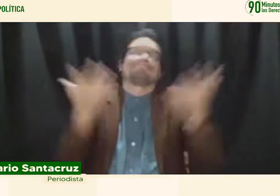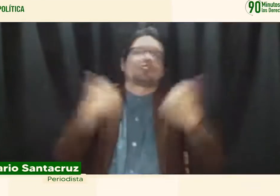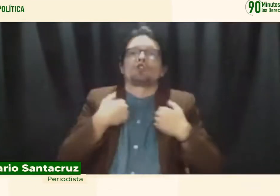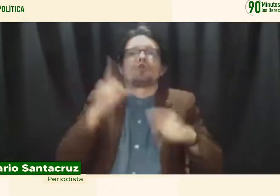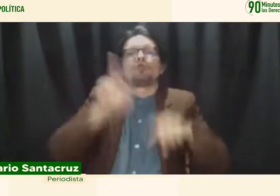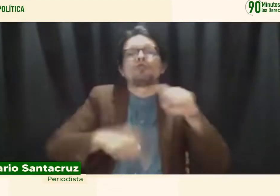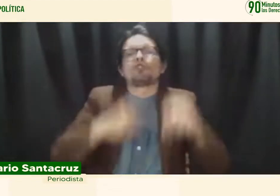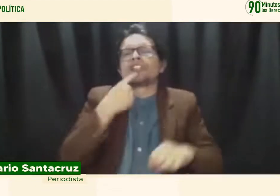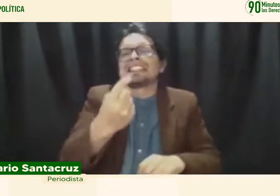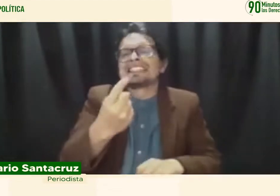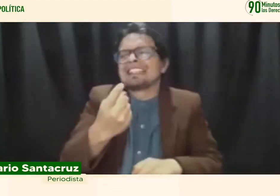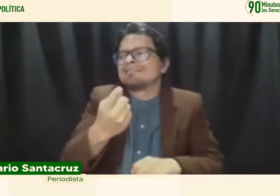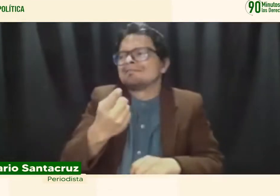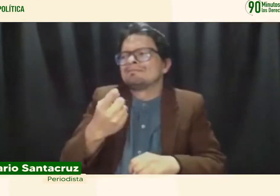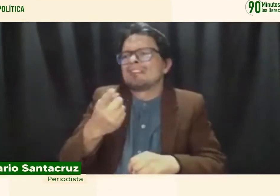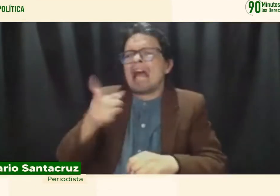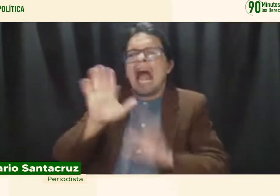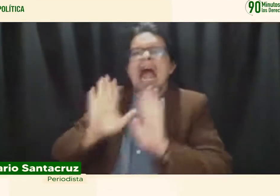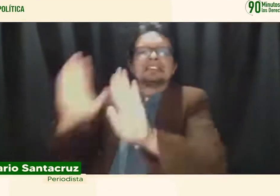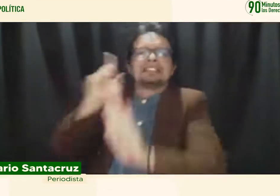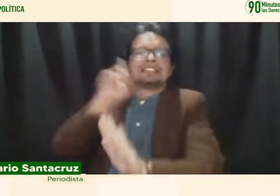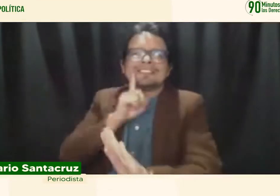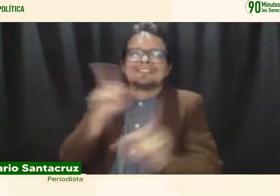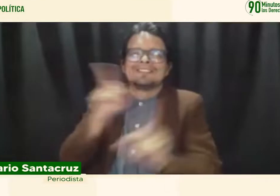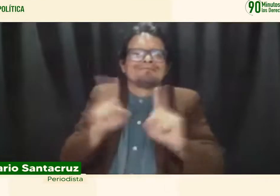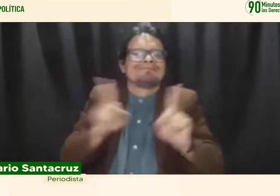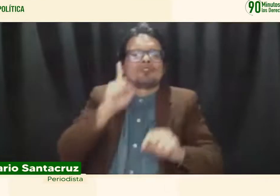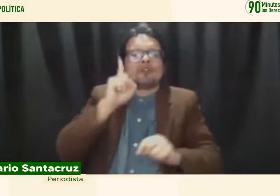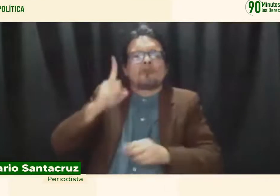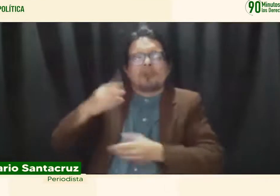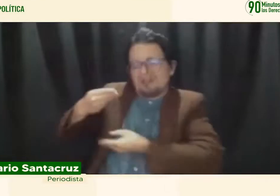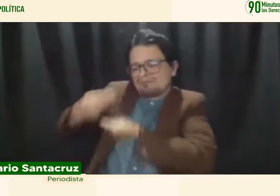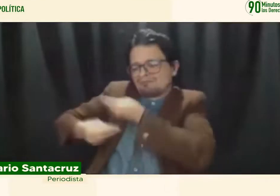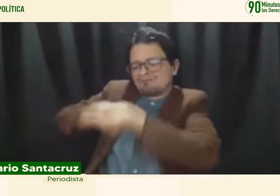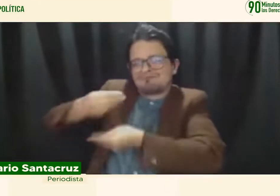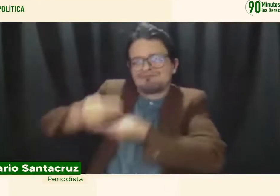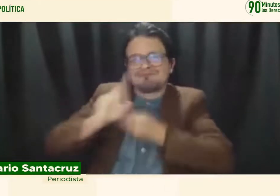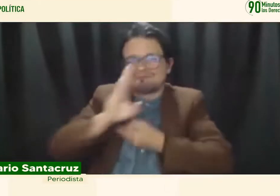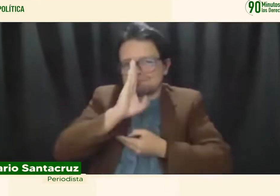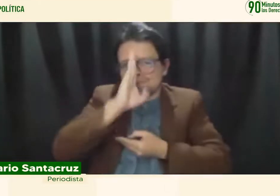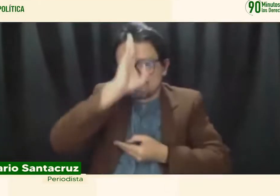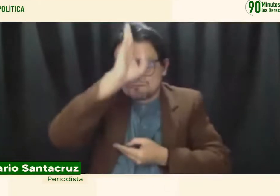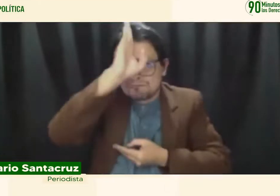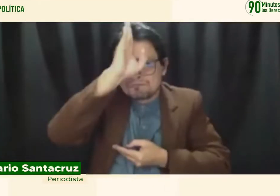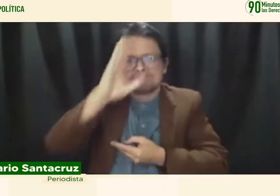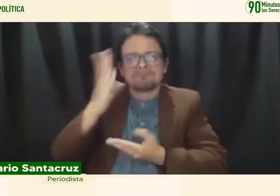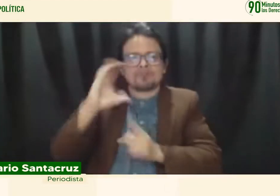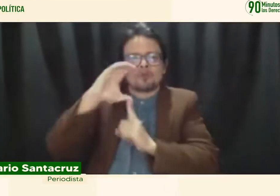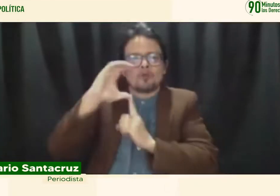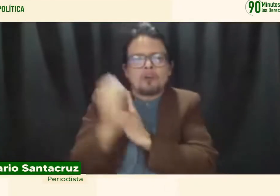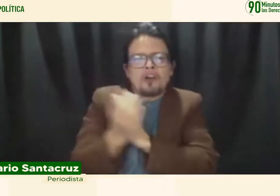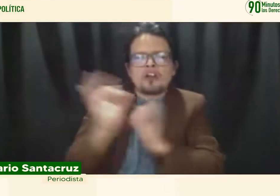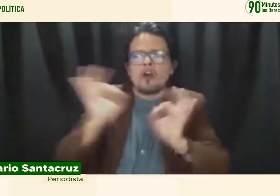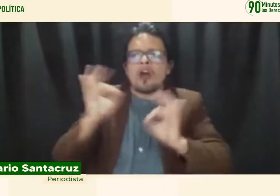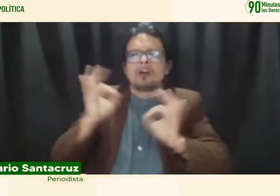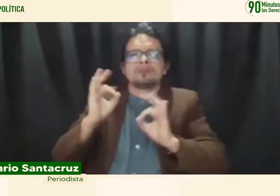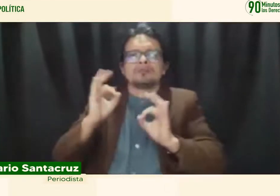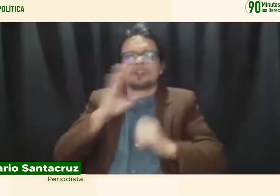opiniones diferente libertad de opinión por supuesto y también tenemos que entender que la comunidad sorda no es que seamos